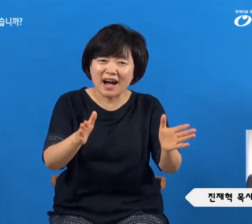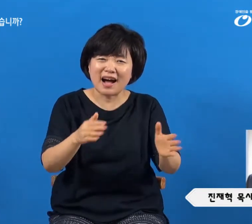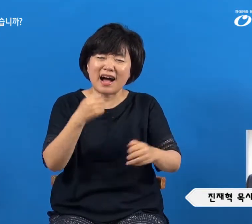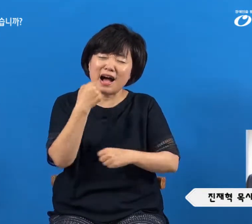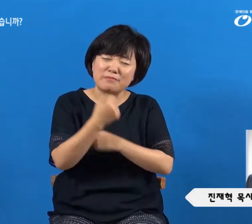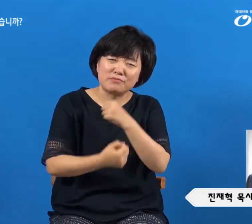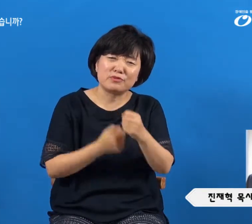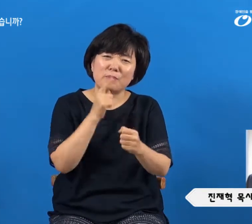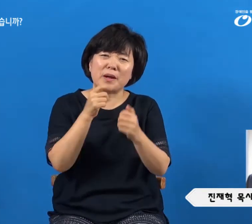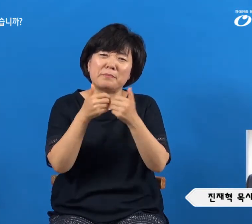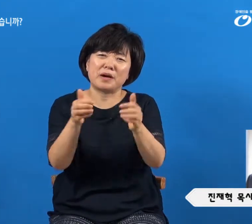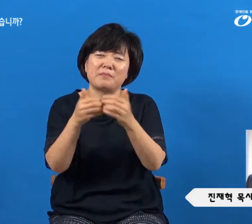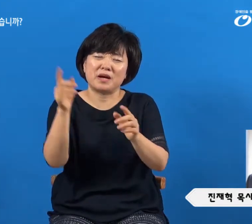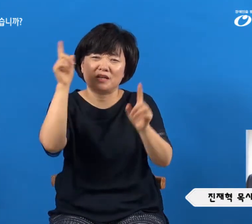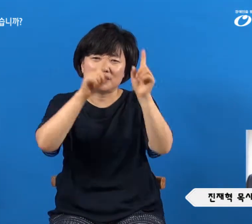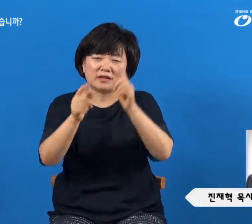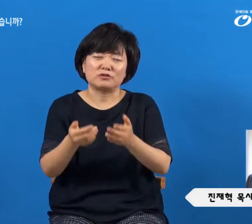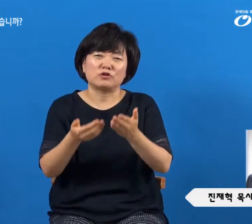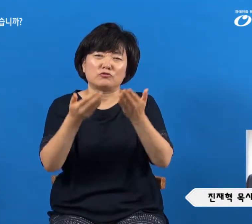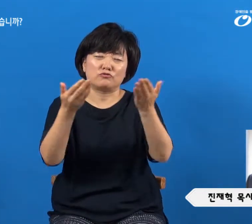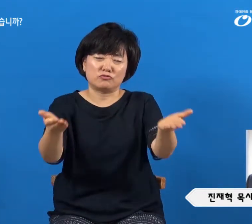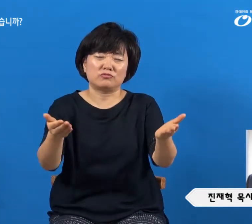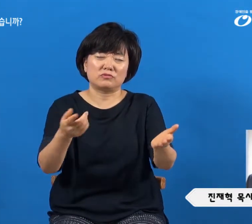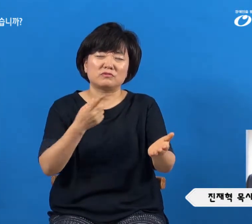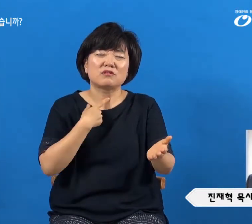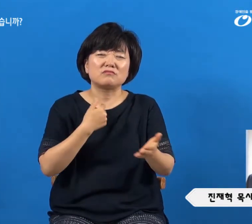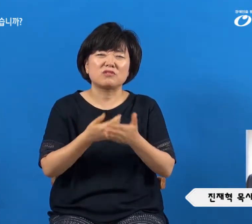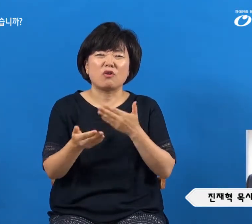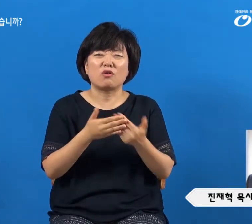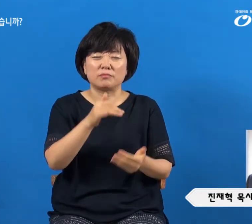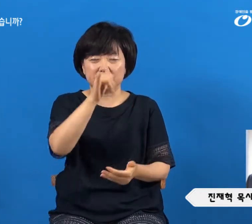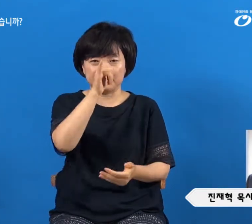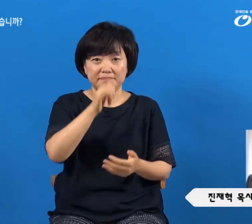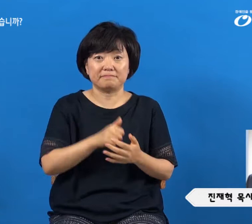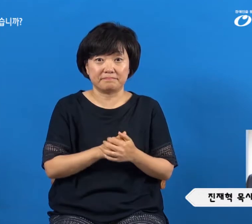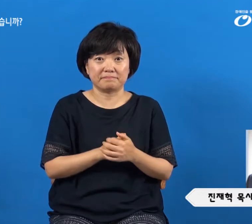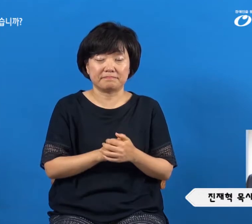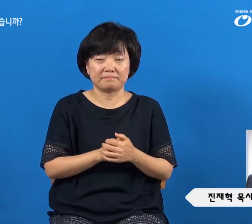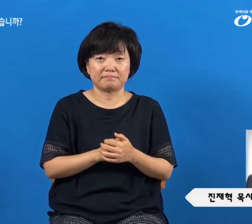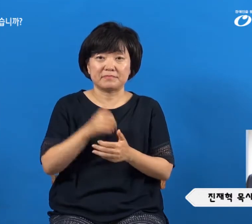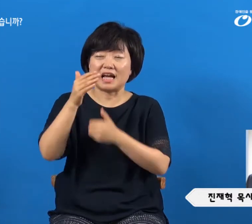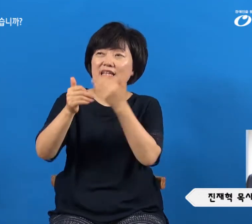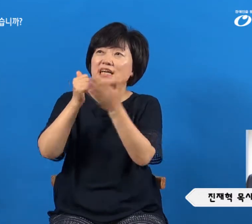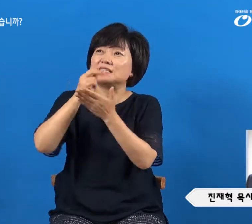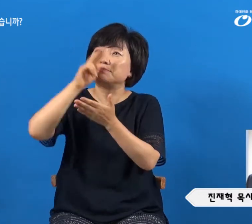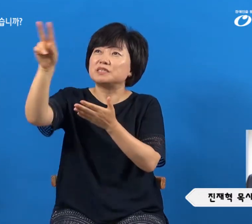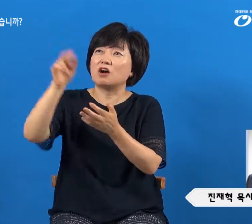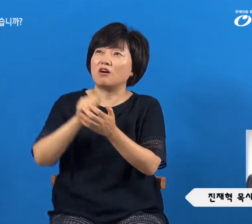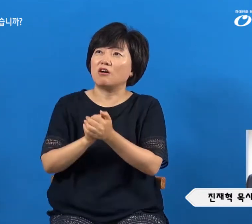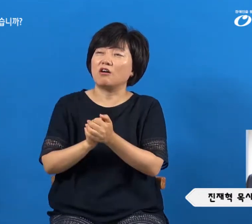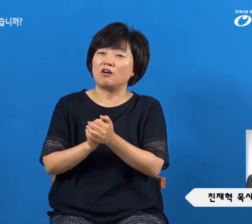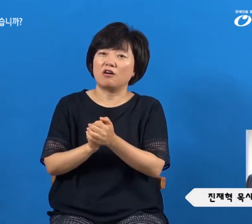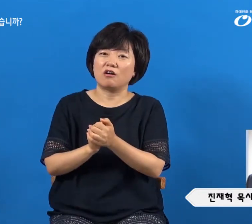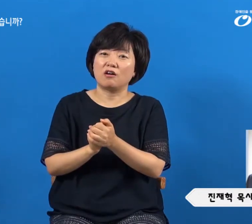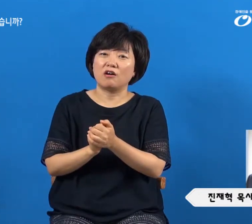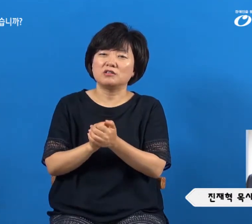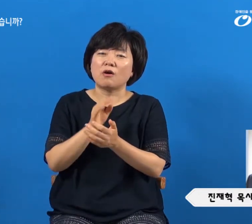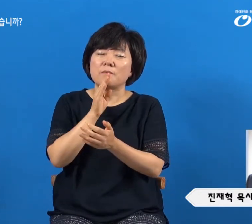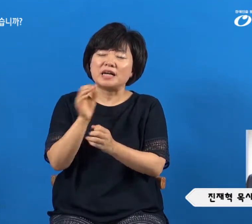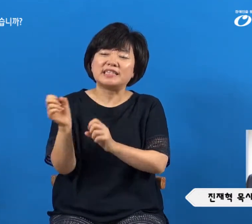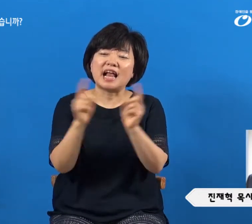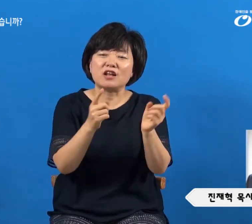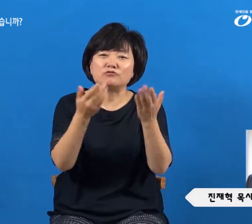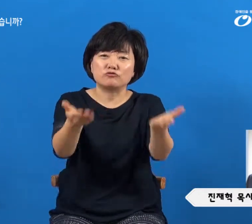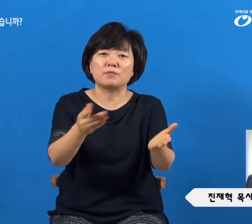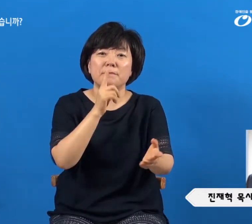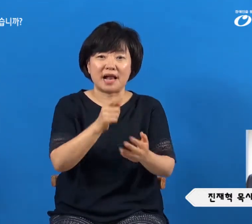함부로 말해서 상처를 주는 경험들이 있지 않습니까? 하나님, 살리는 말, 축복하는